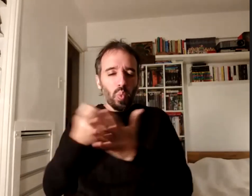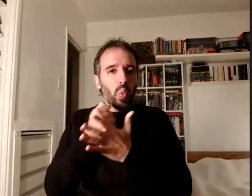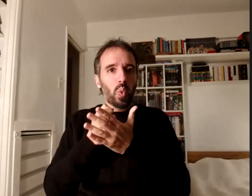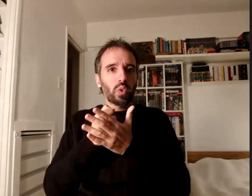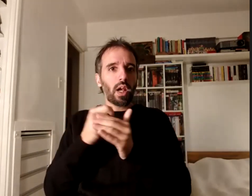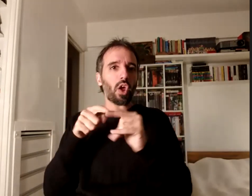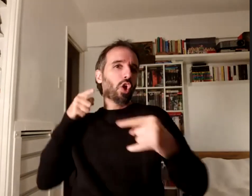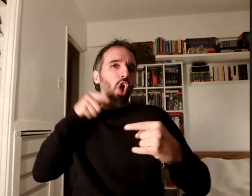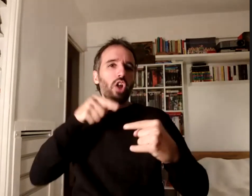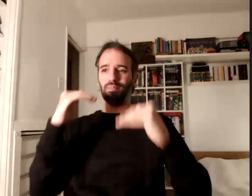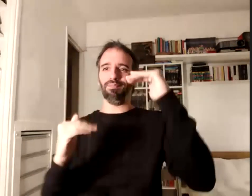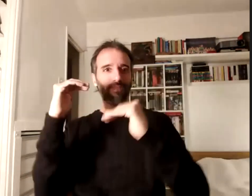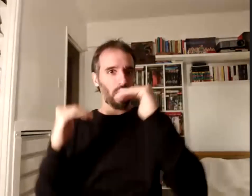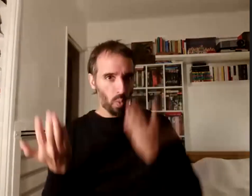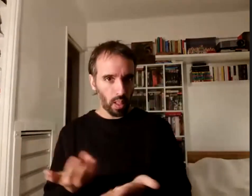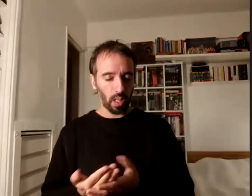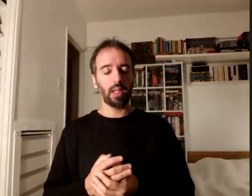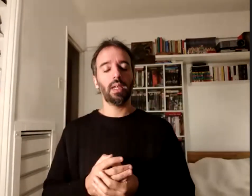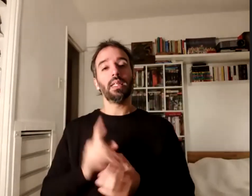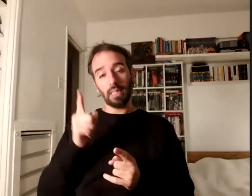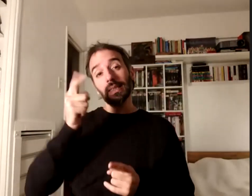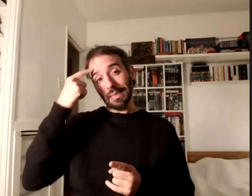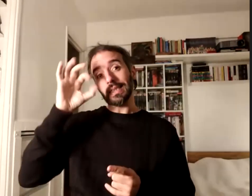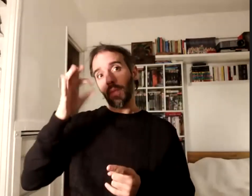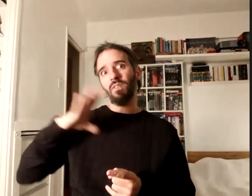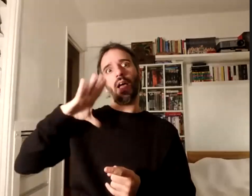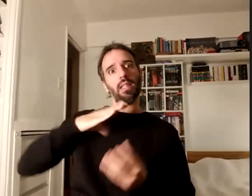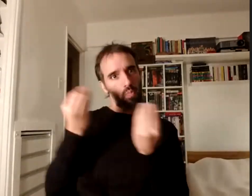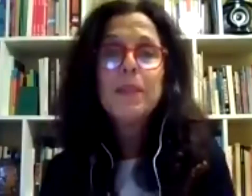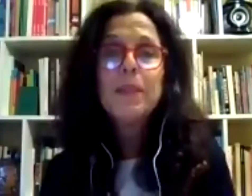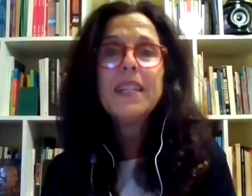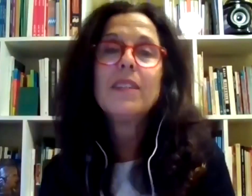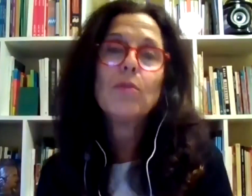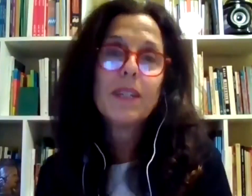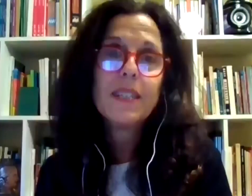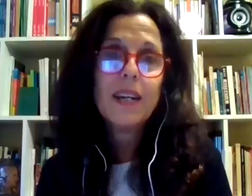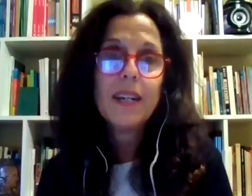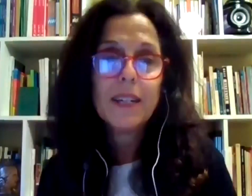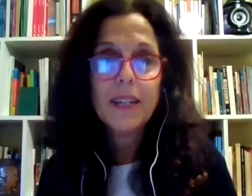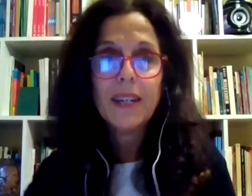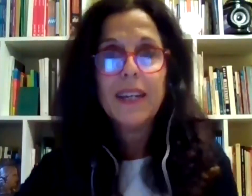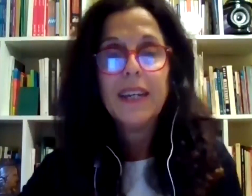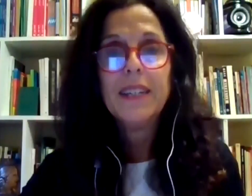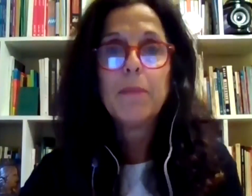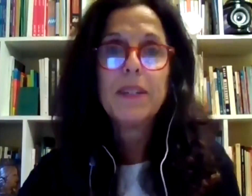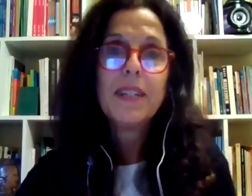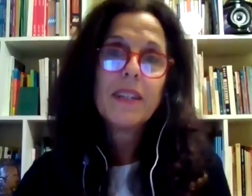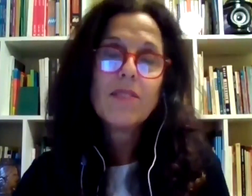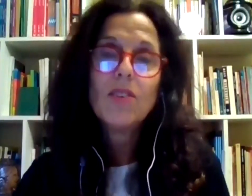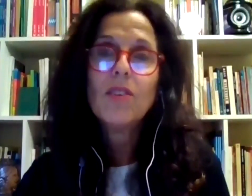pero sabemos que falta y mucho. Lo que también quería subrayar en esta presentación,